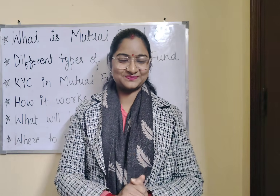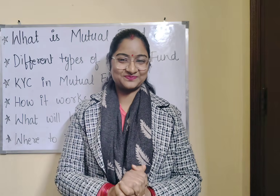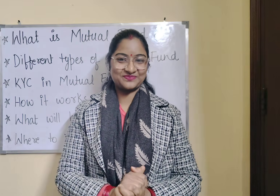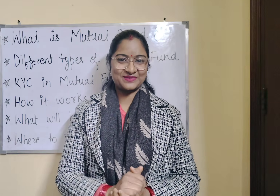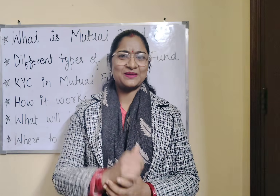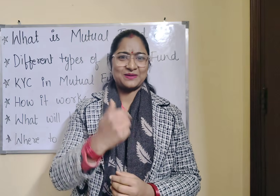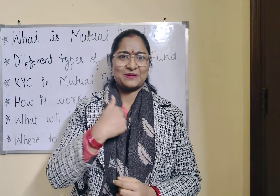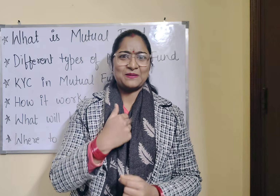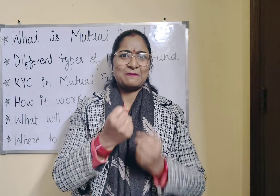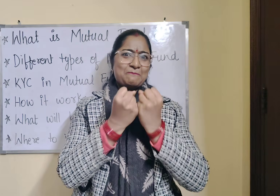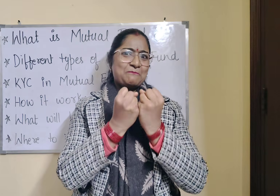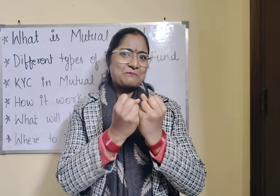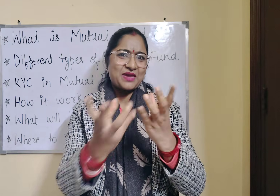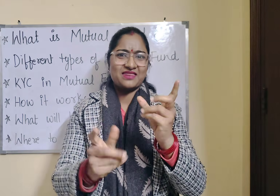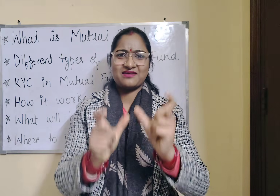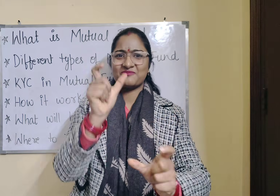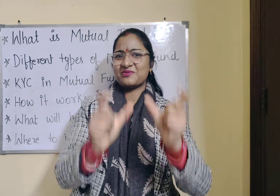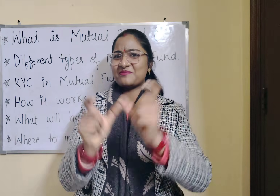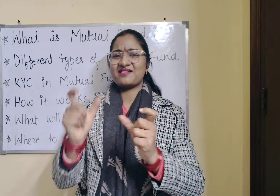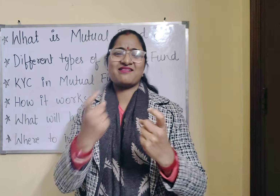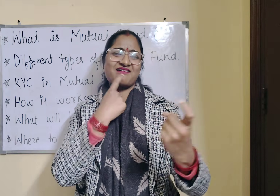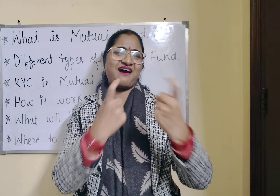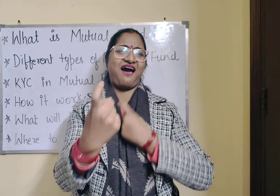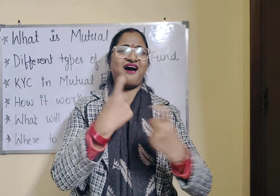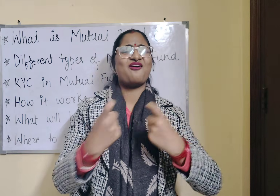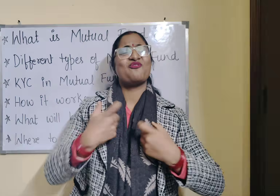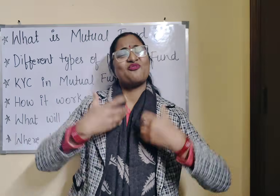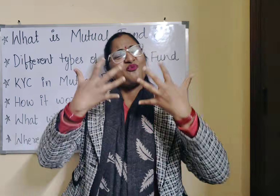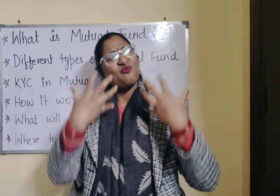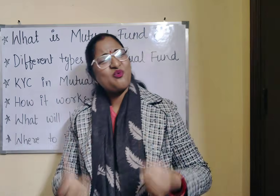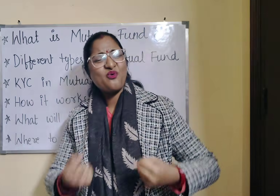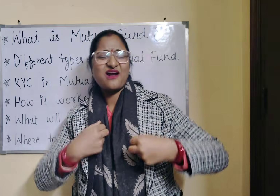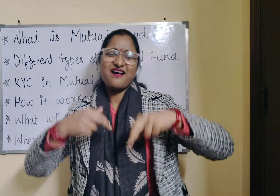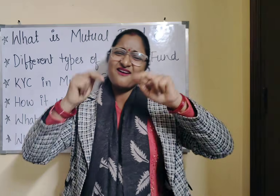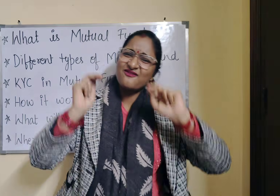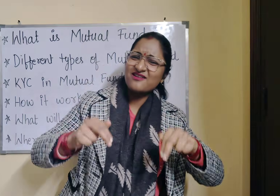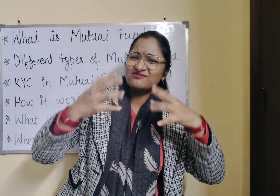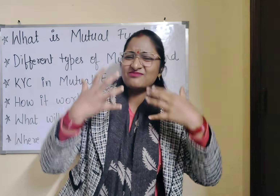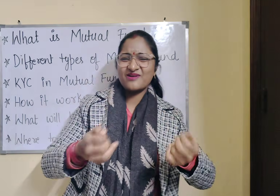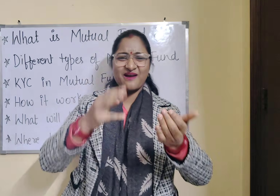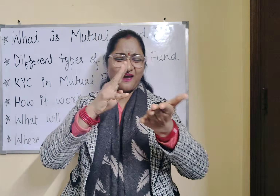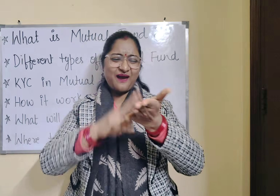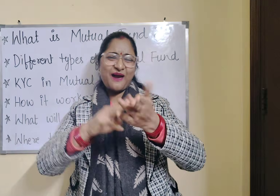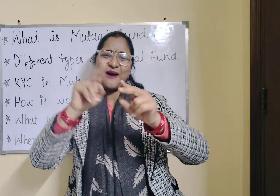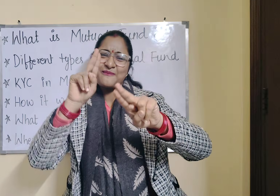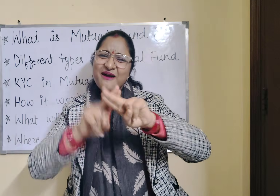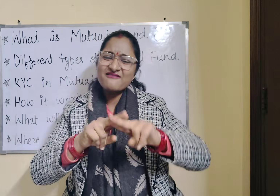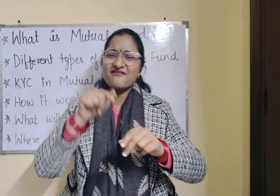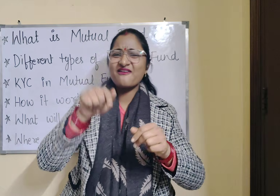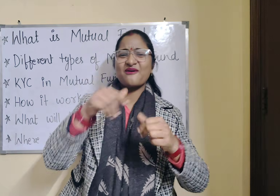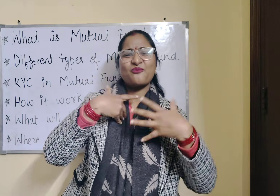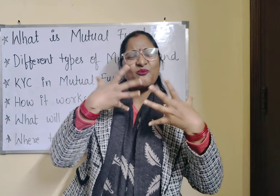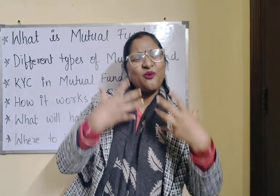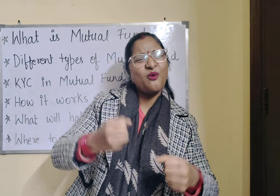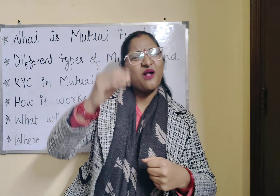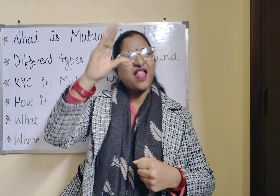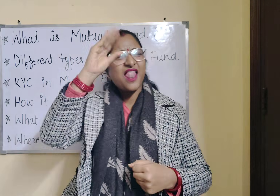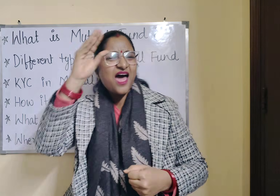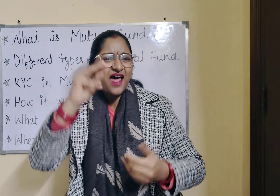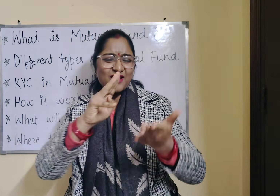स्टार्ट करते हैं। मैं बताऊं तो बहुत से लोग मुझे बोल रहे थे कि हमें सीखना है, हमें समझना है, म्यूचुअल फ़ंड के